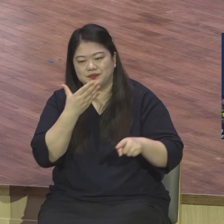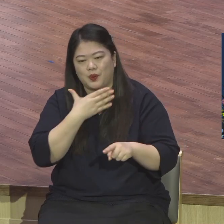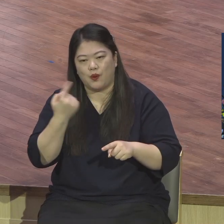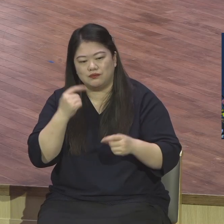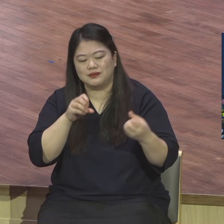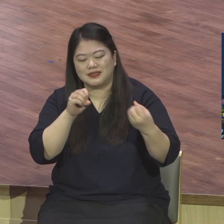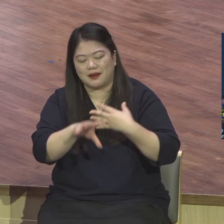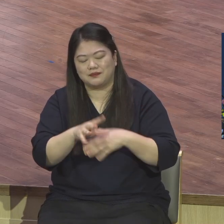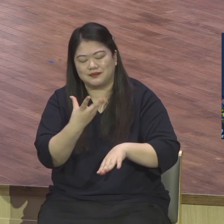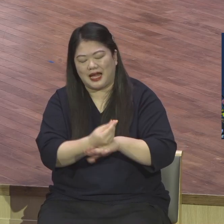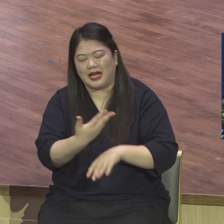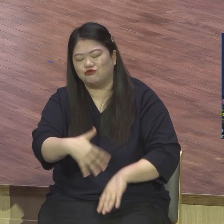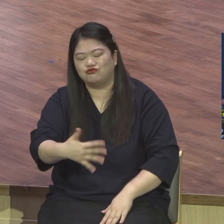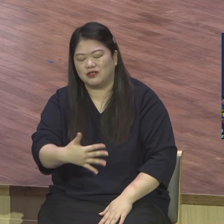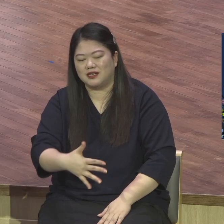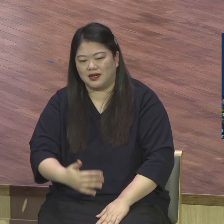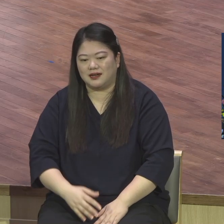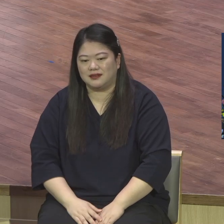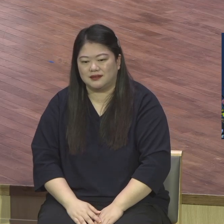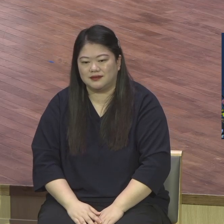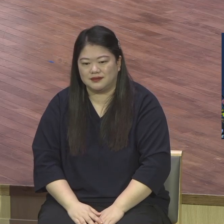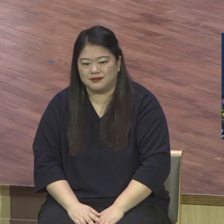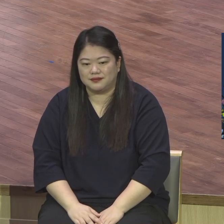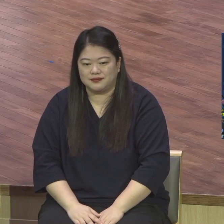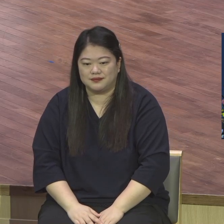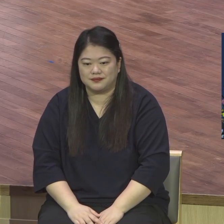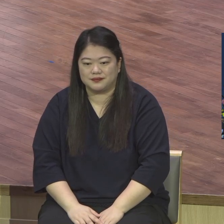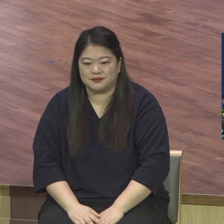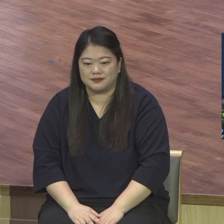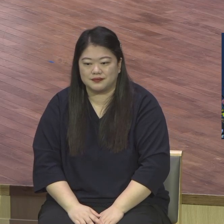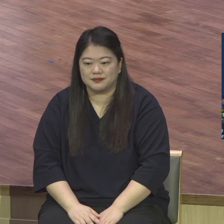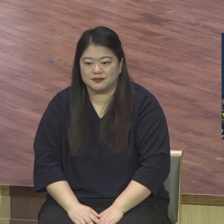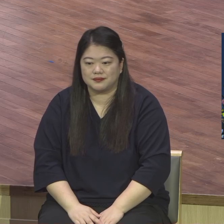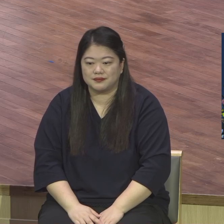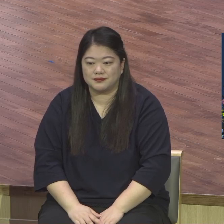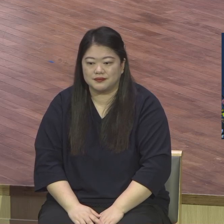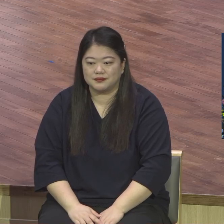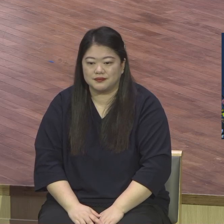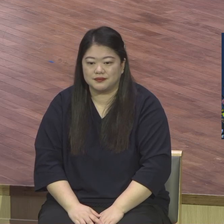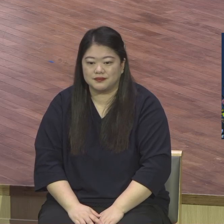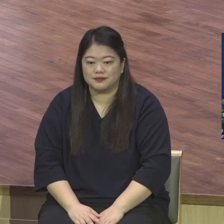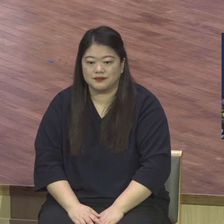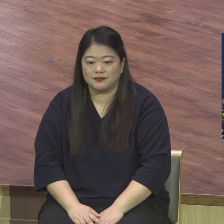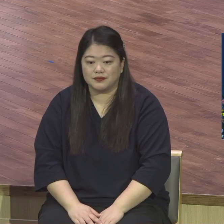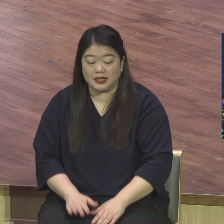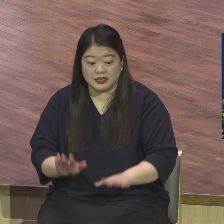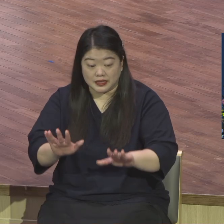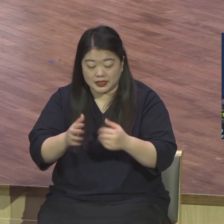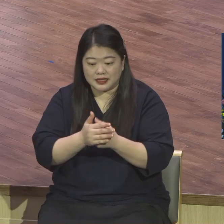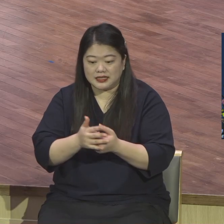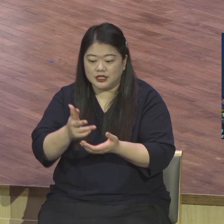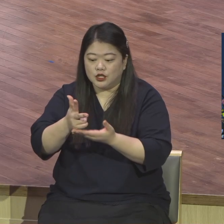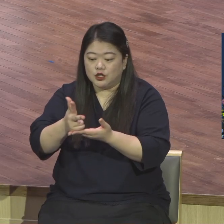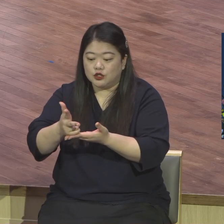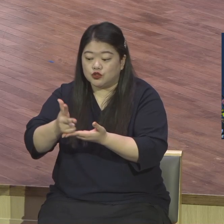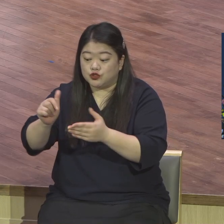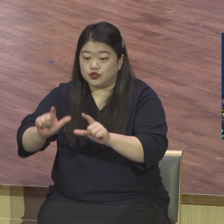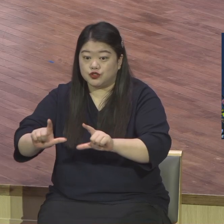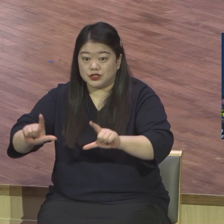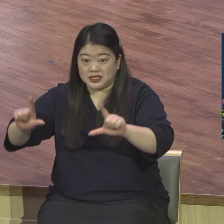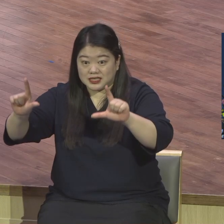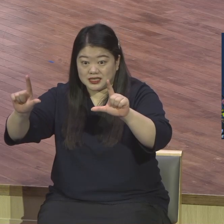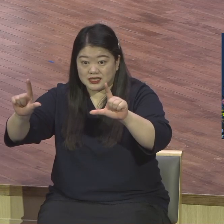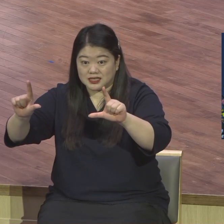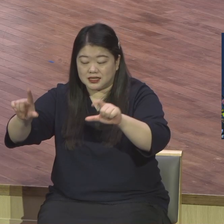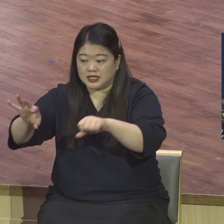주일날 10시 되면 예원교회 강단 설교가 나오는데 오늘 우리는 보니까 RTG 방송에서